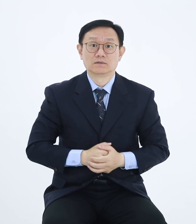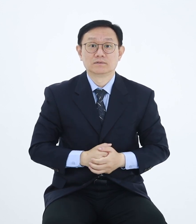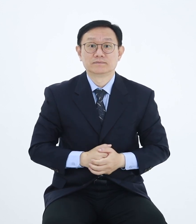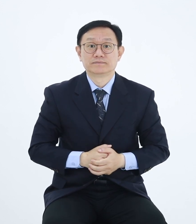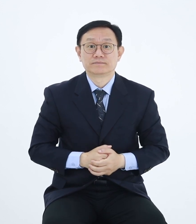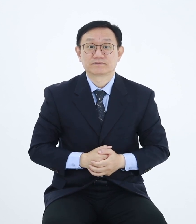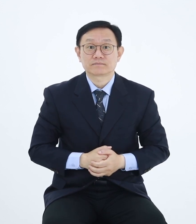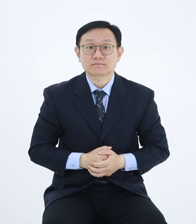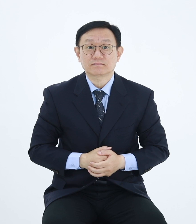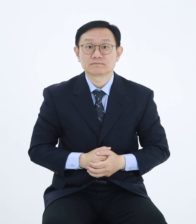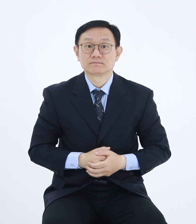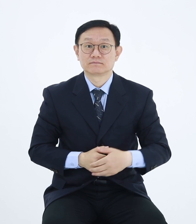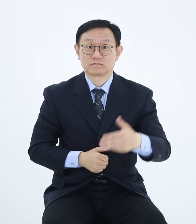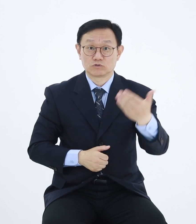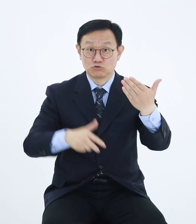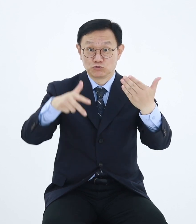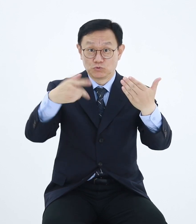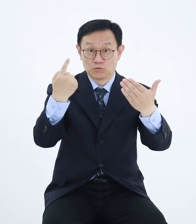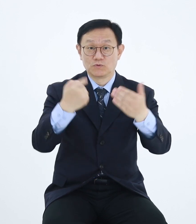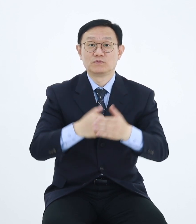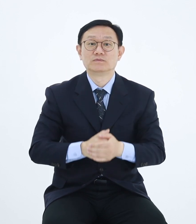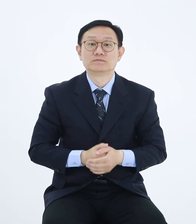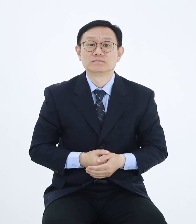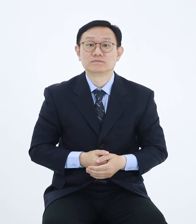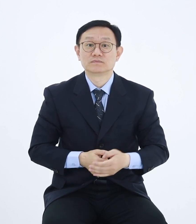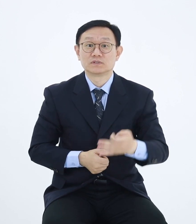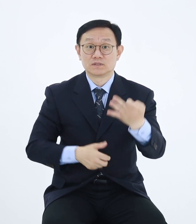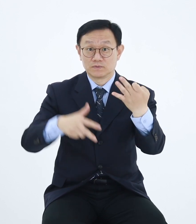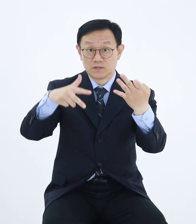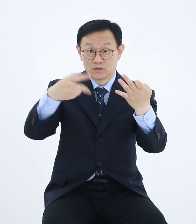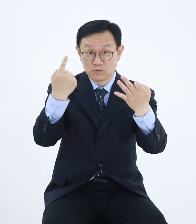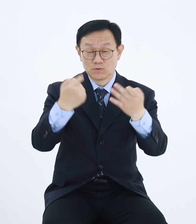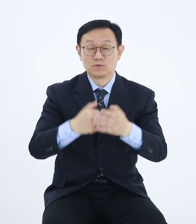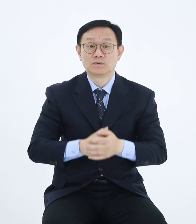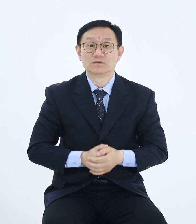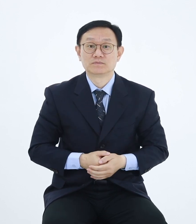관련 조항 제 9조 제14조 제17조